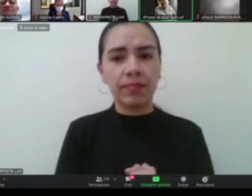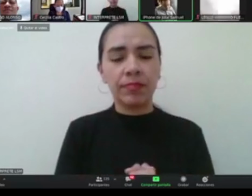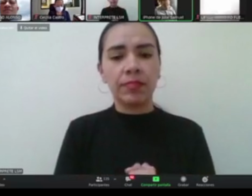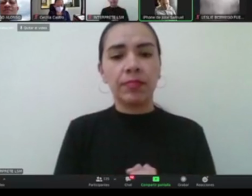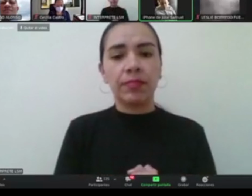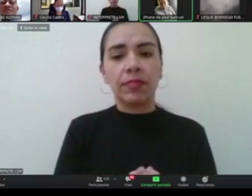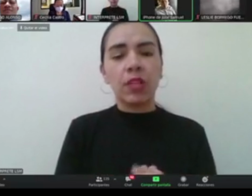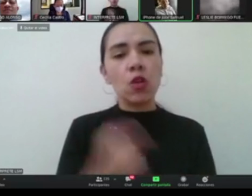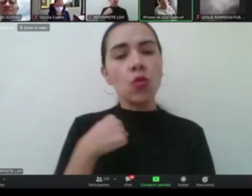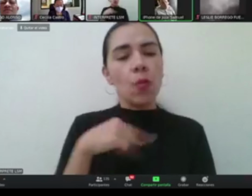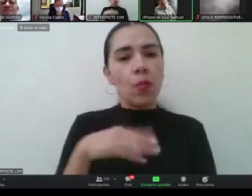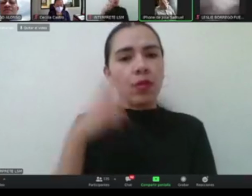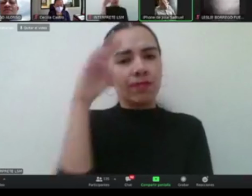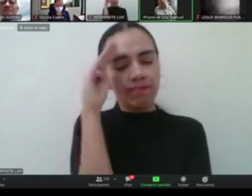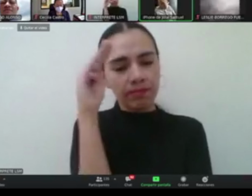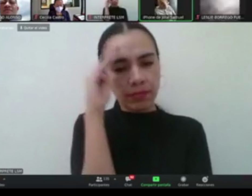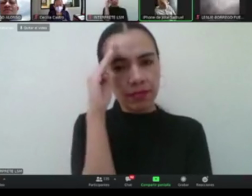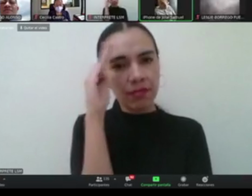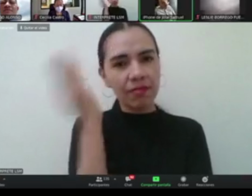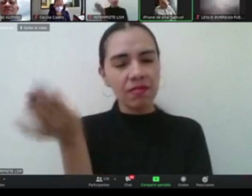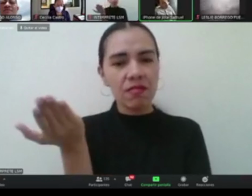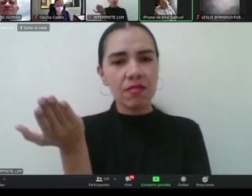ahí es donde me pongo a pensar muchas veces,